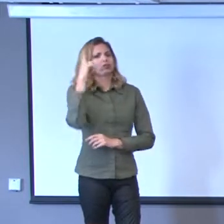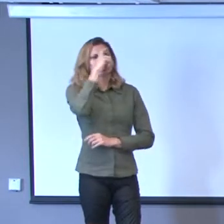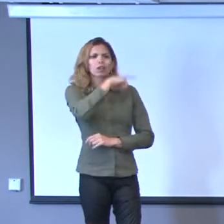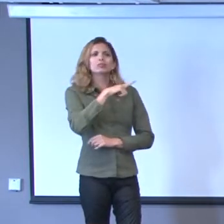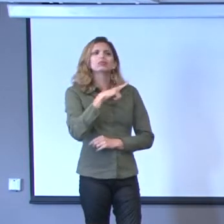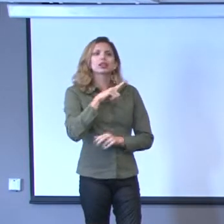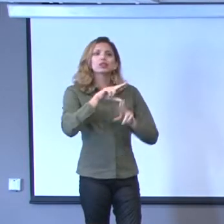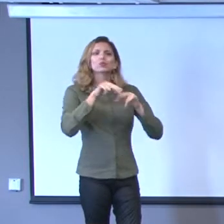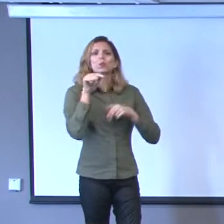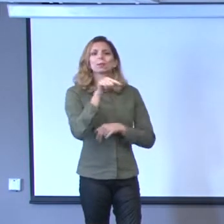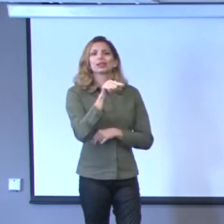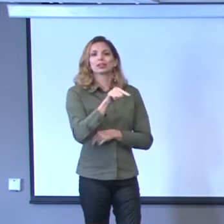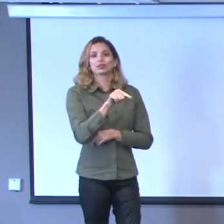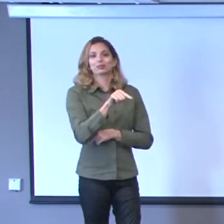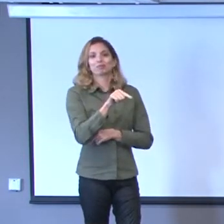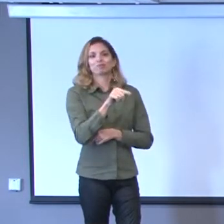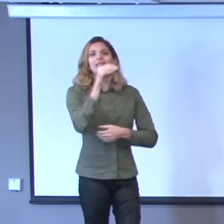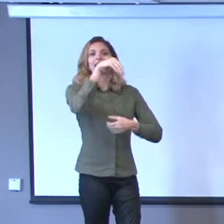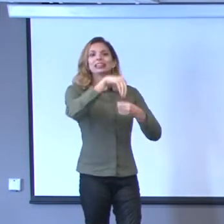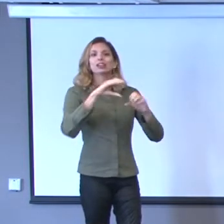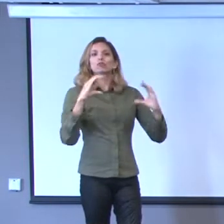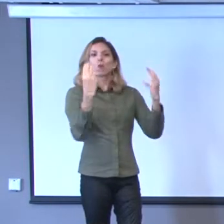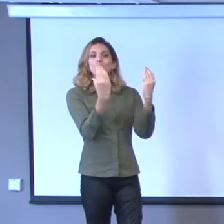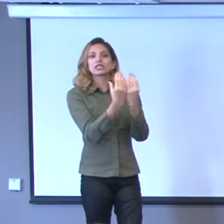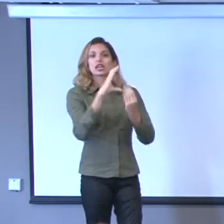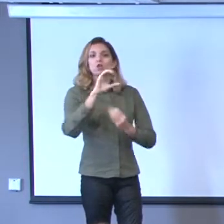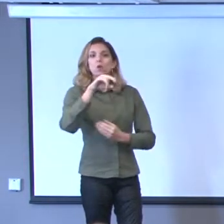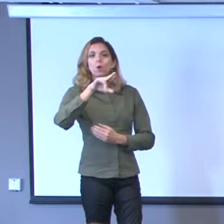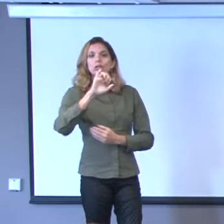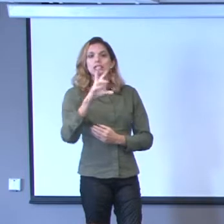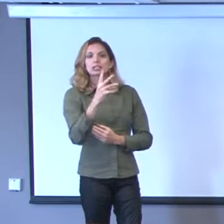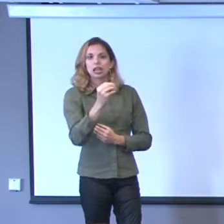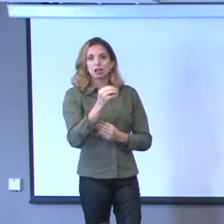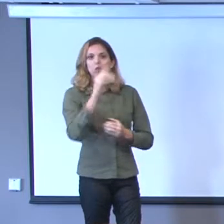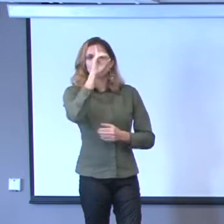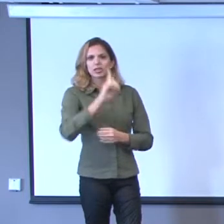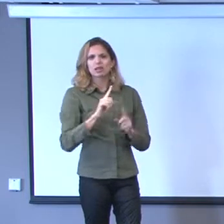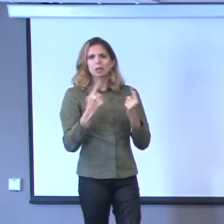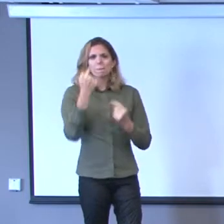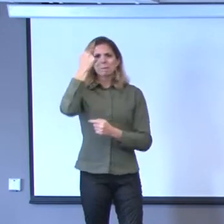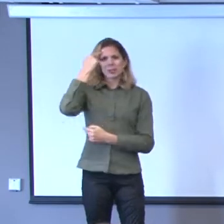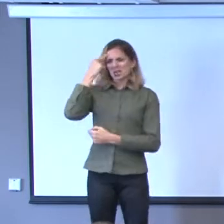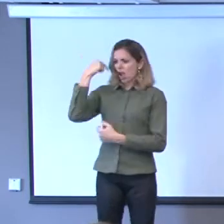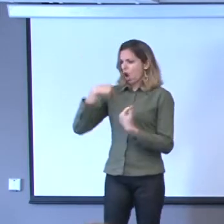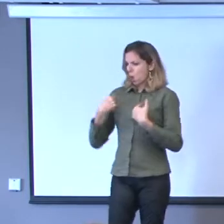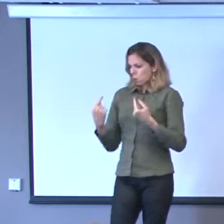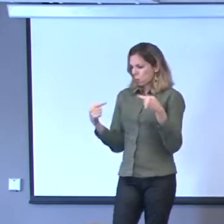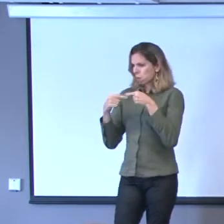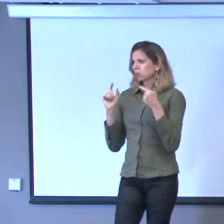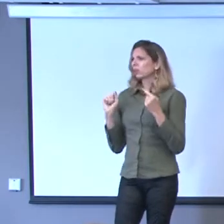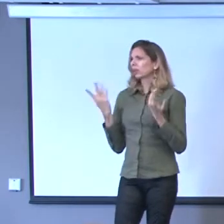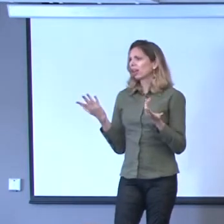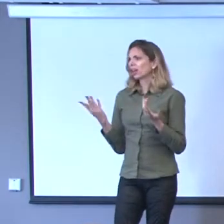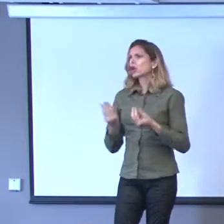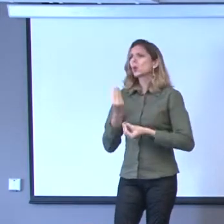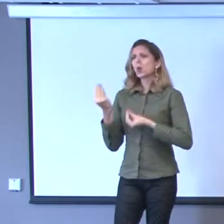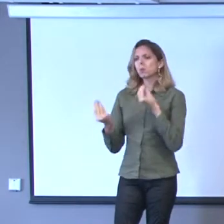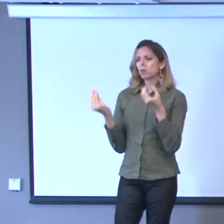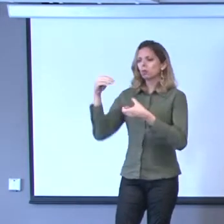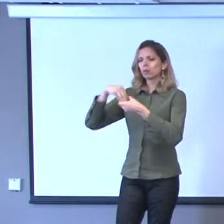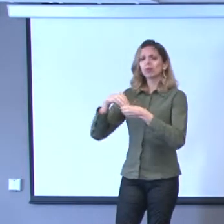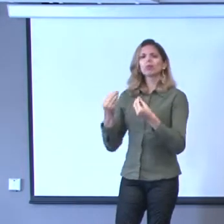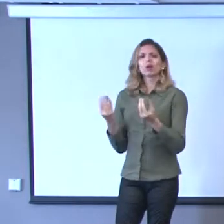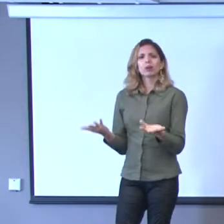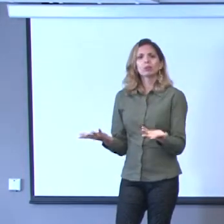relação a isso, dentro dos conselhos, onde as pessoas falam, mas aonde eu entro nisso? Aonde eu consigo estar dentro